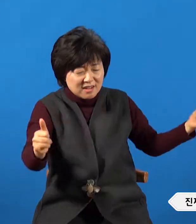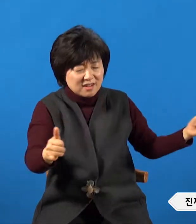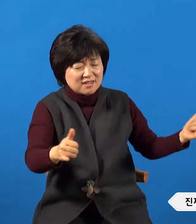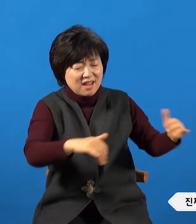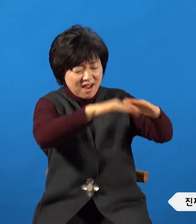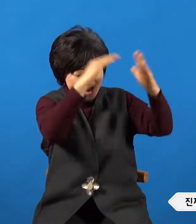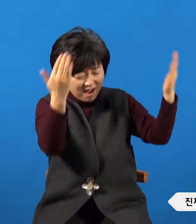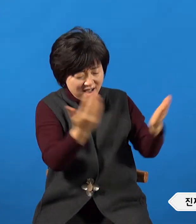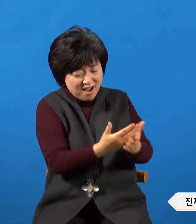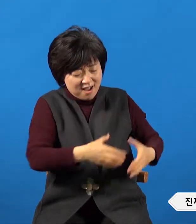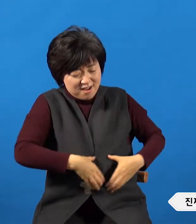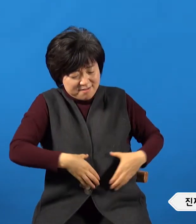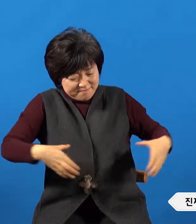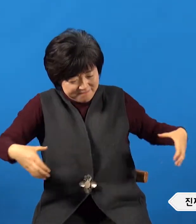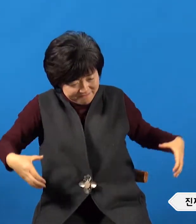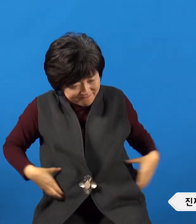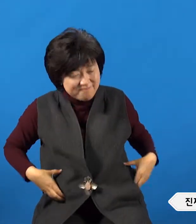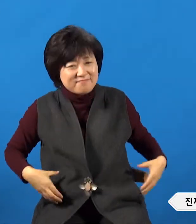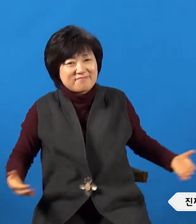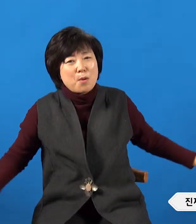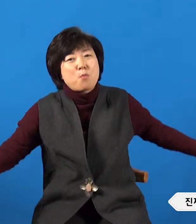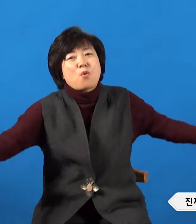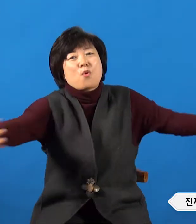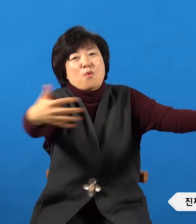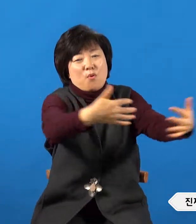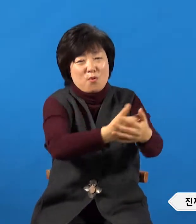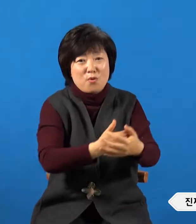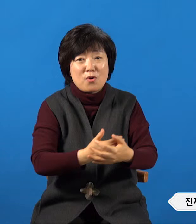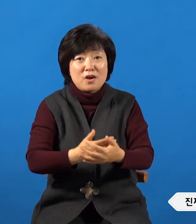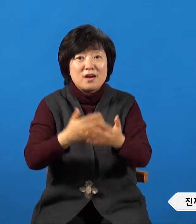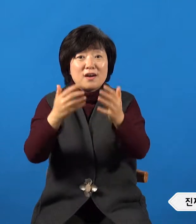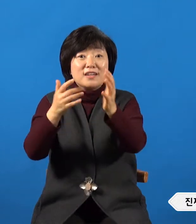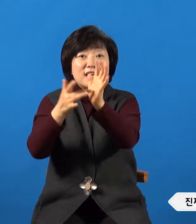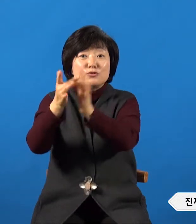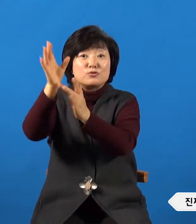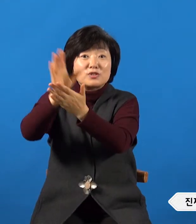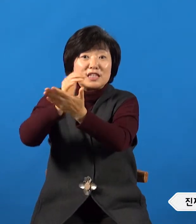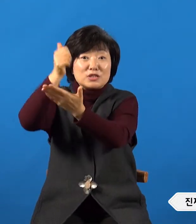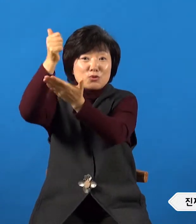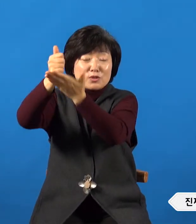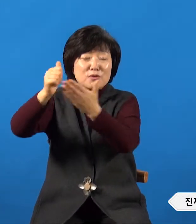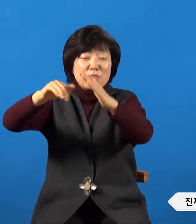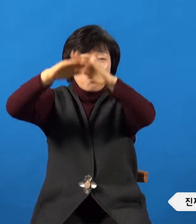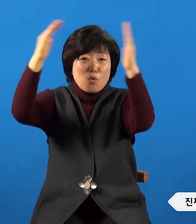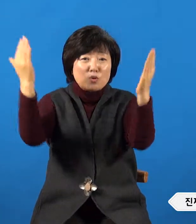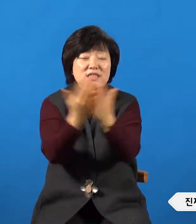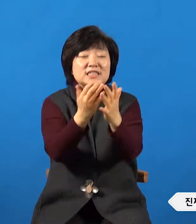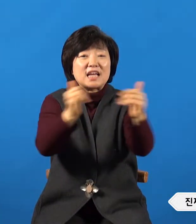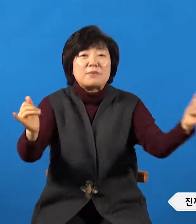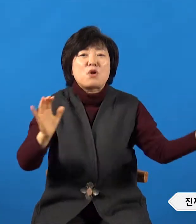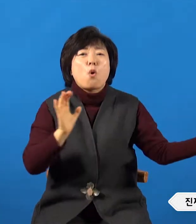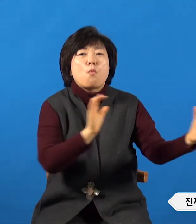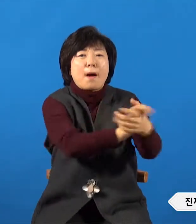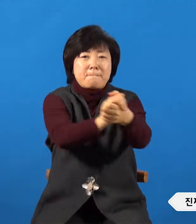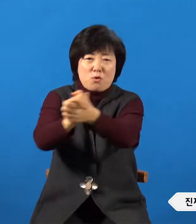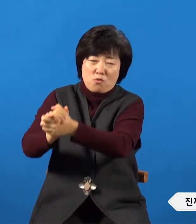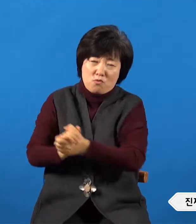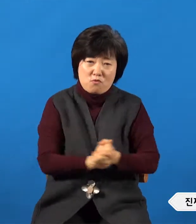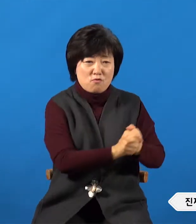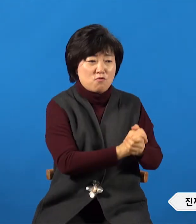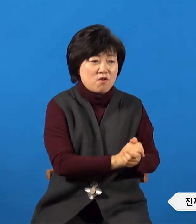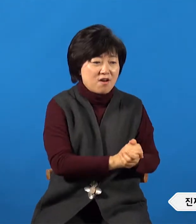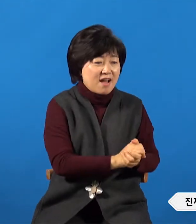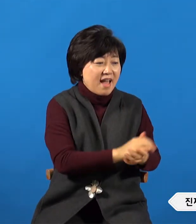않습니까? 성경은 말씀합니다. 그리스도께서 모든 일을 화목케 하시는 십자가의 모습을 말씀합니다.